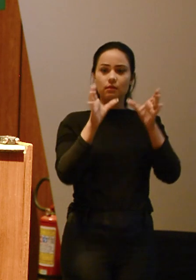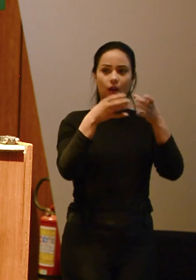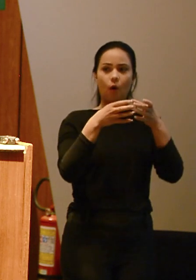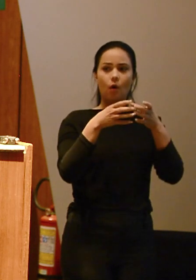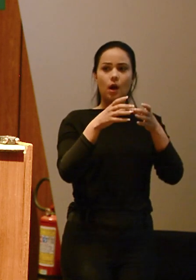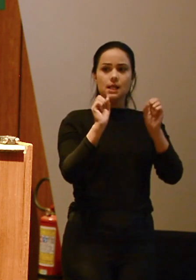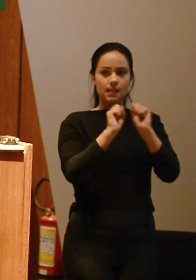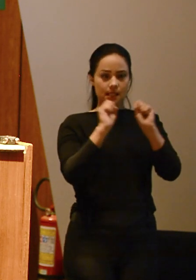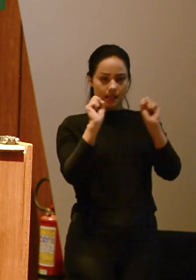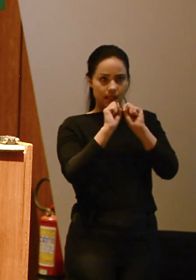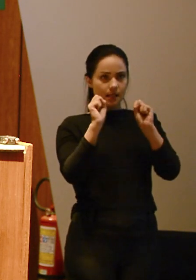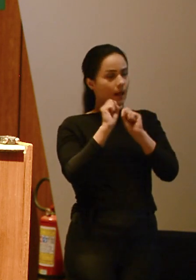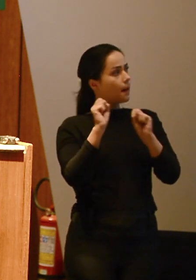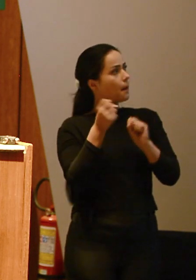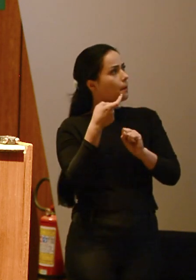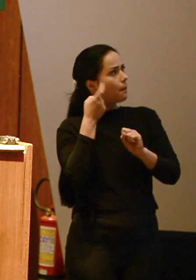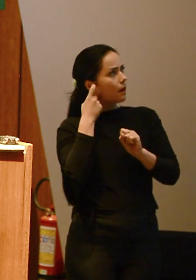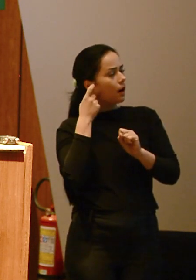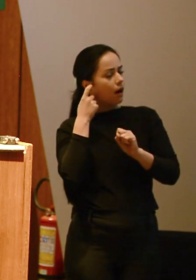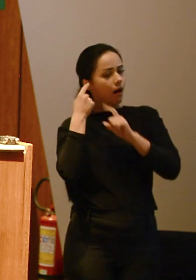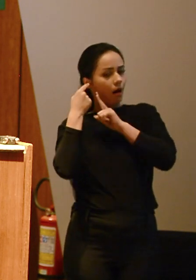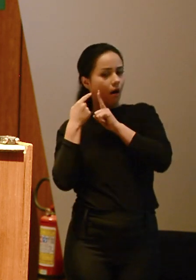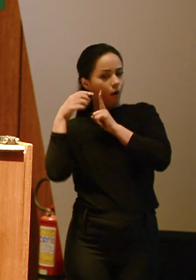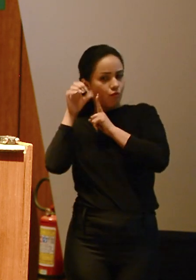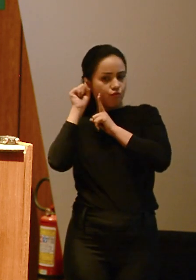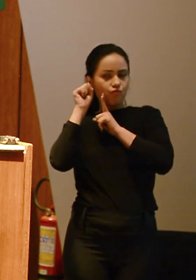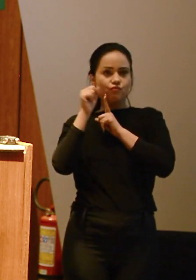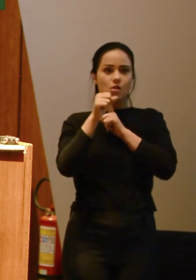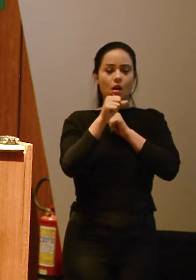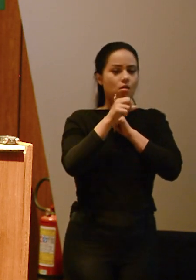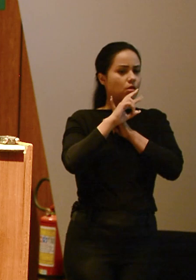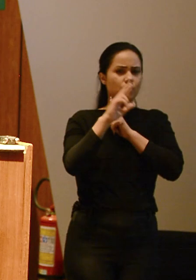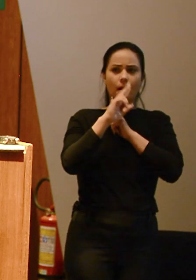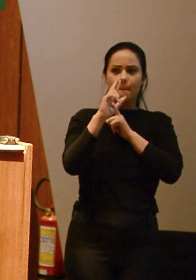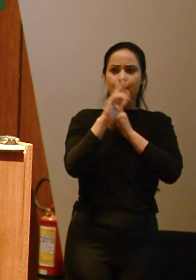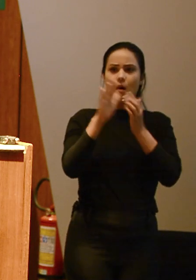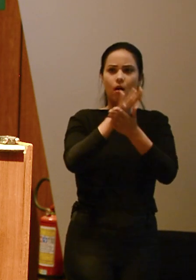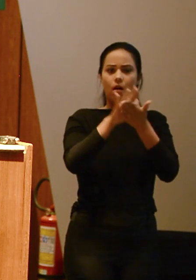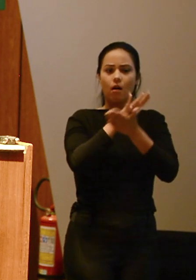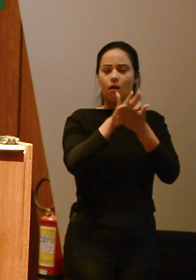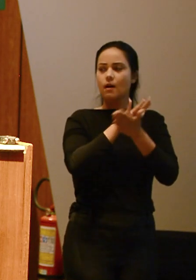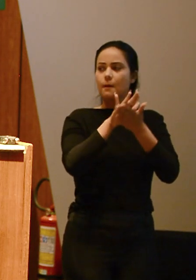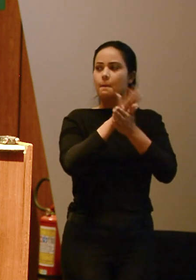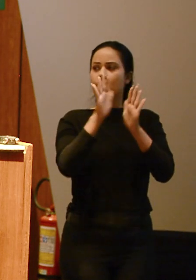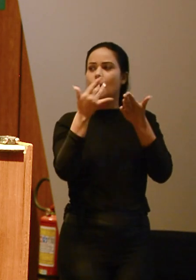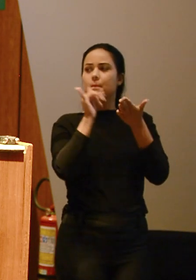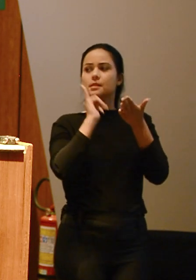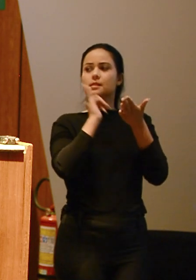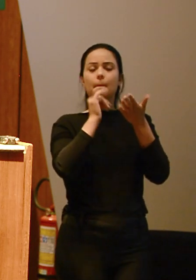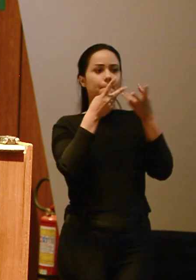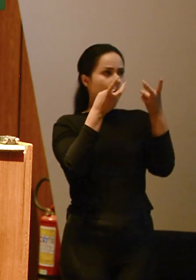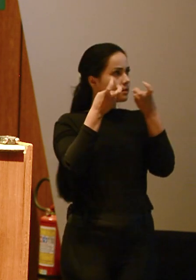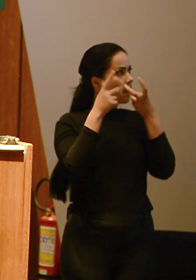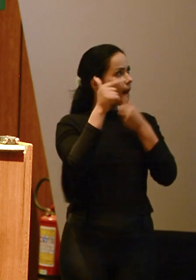Então, o sistema nervoso auditivo dele não respondia adequadamente. Então, a gente, por exemplo, aqui, ó, vocês